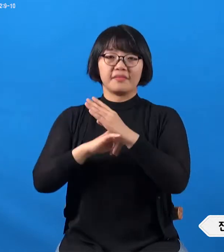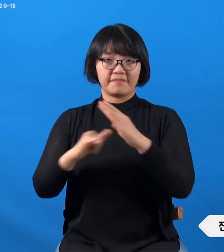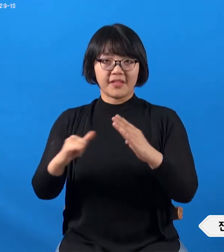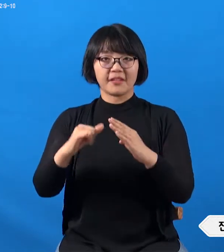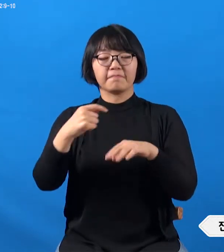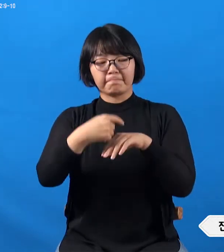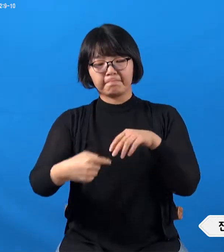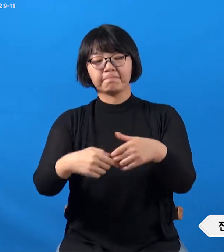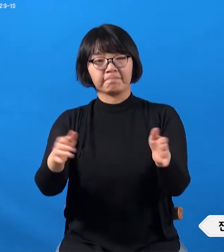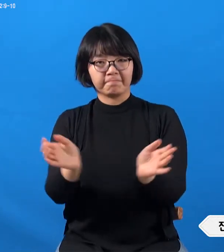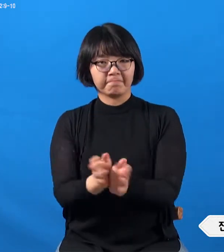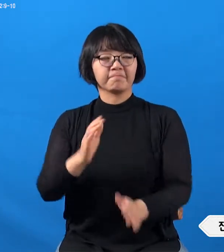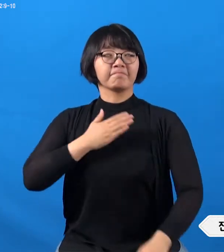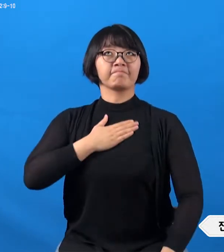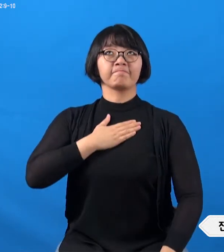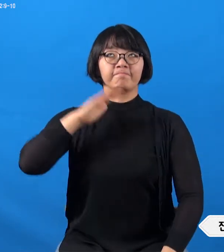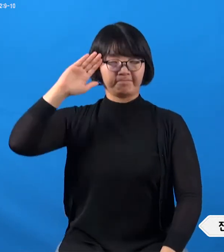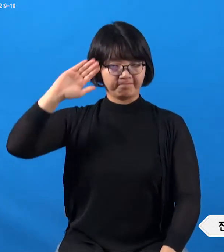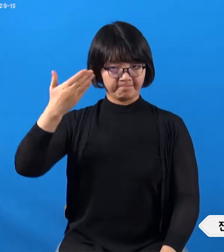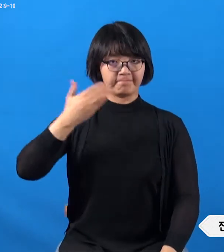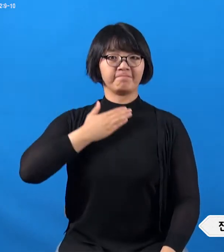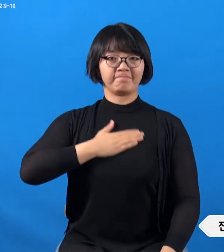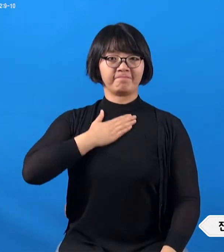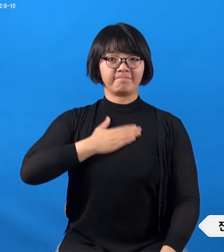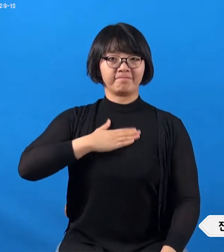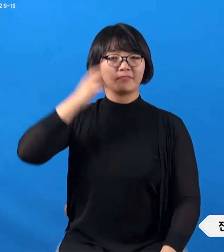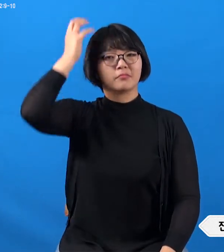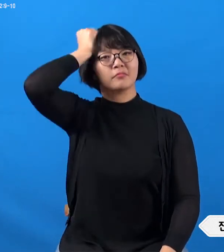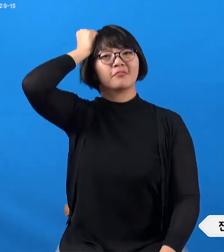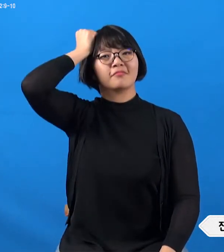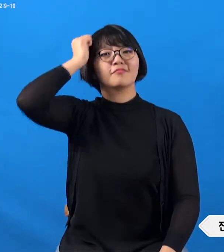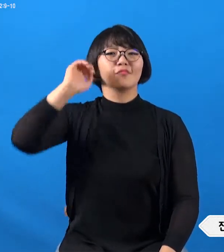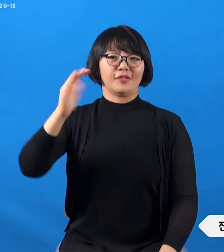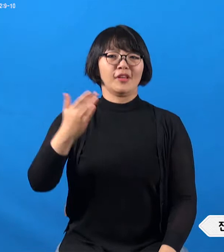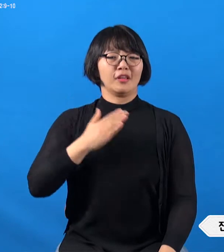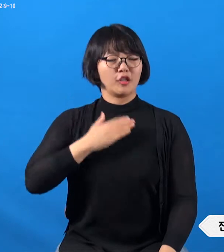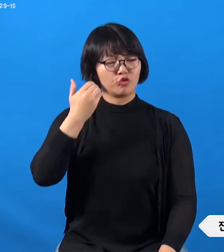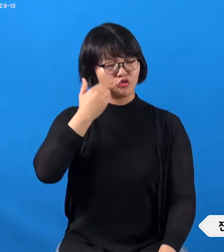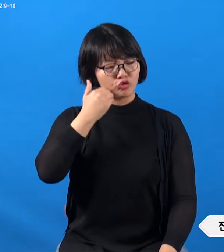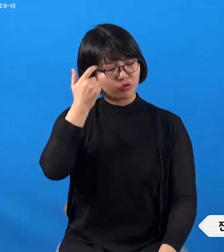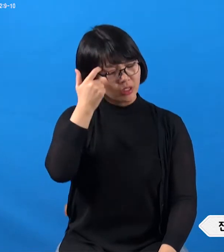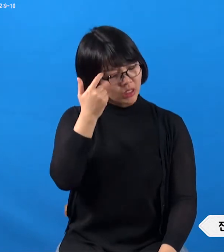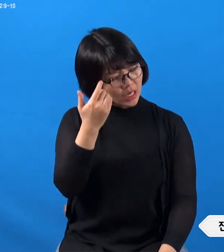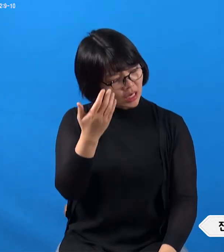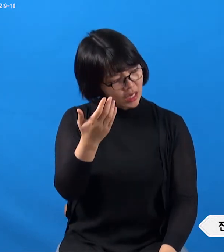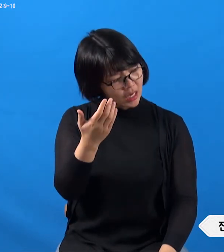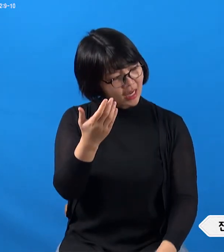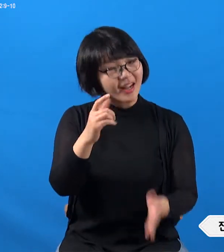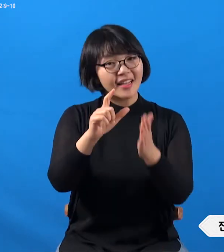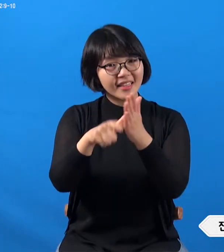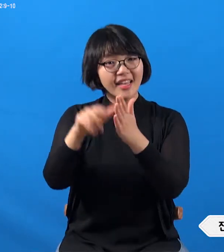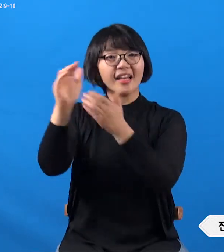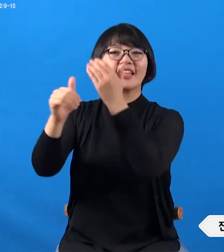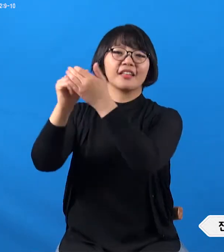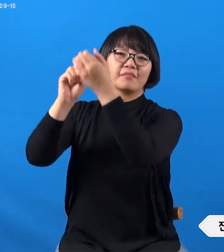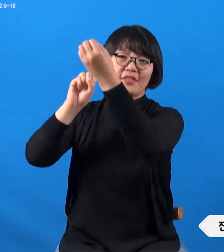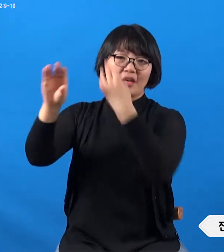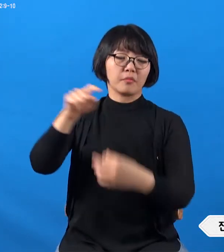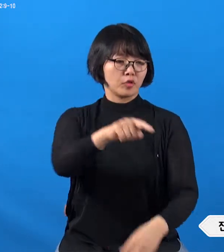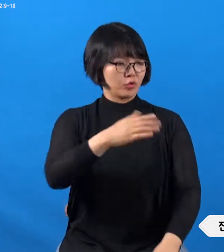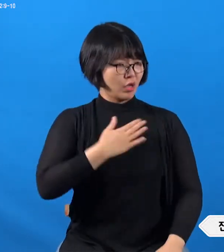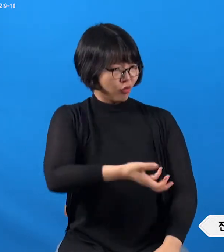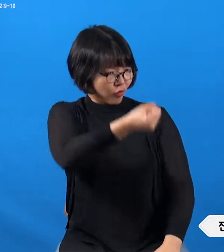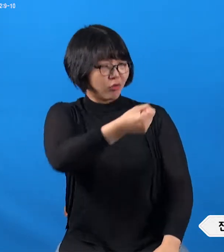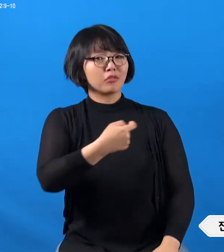족속. 오늘 내가 누구인가라는 그 질문 앞에 하나님은 우리에게 말씀합니다. 너는 내